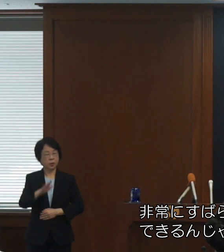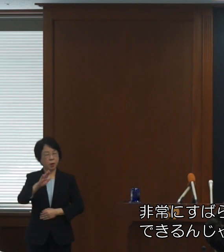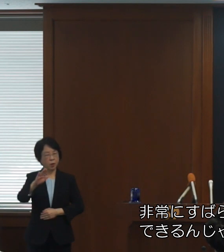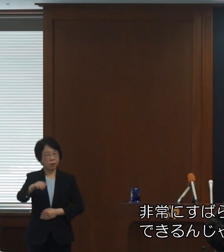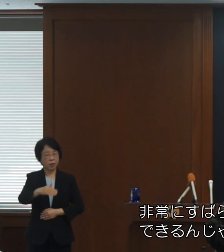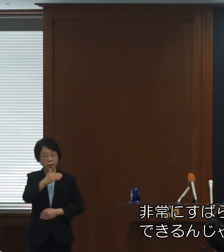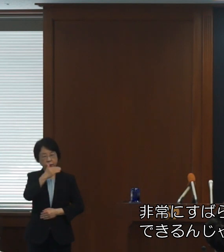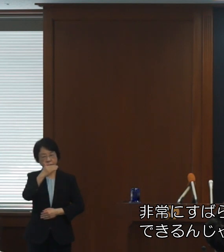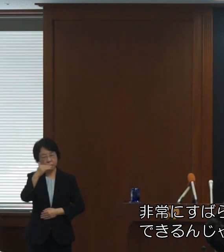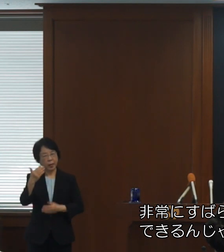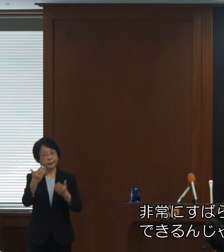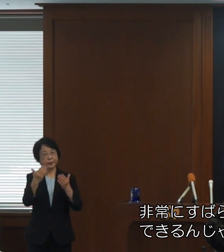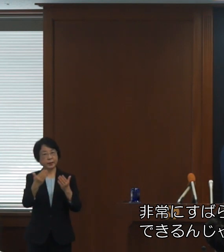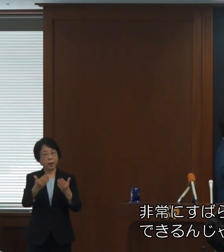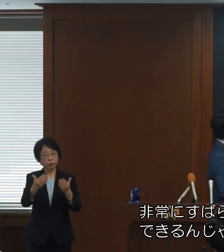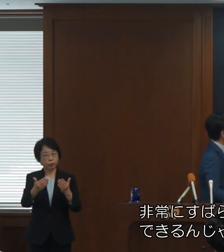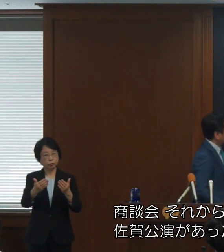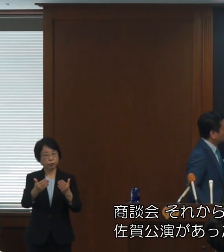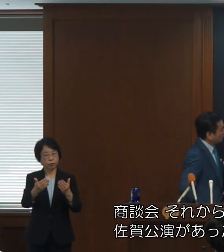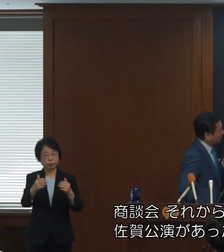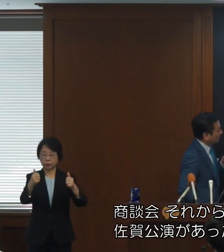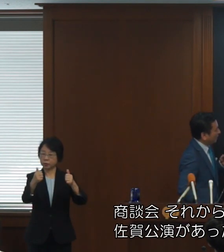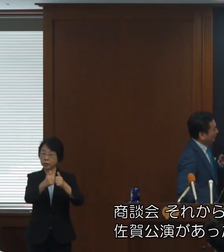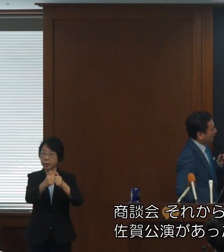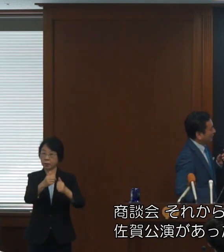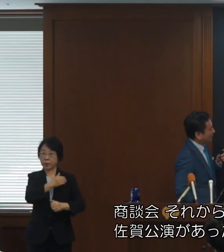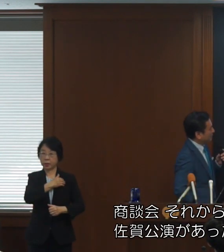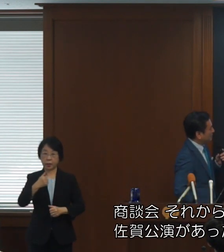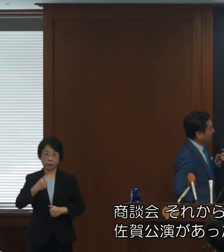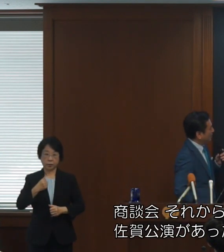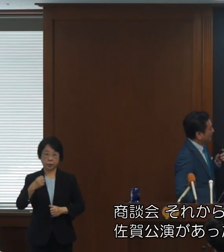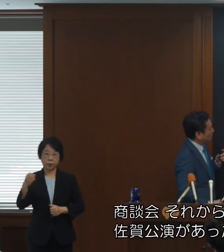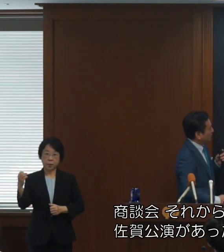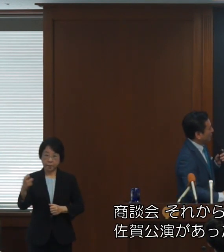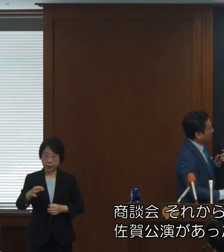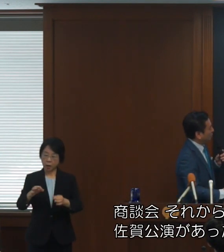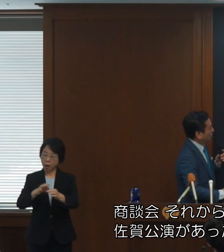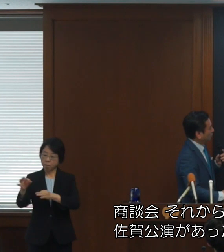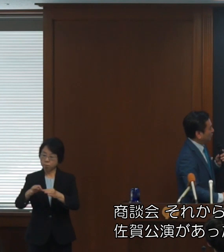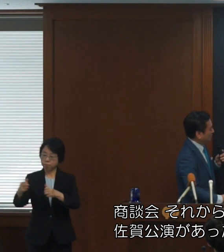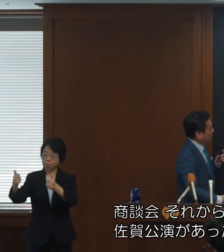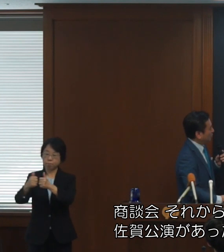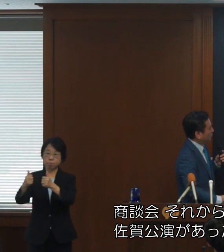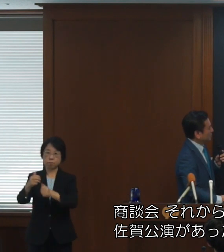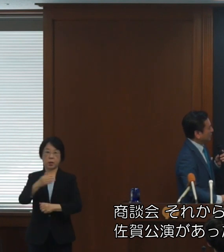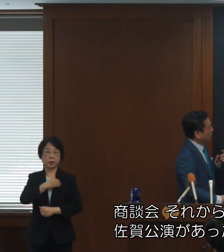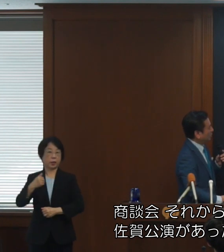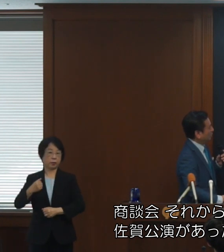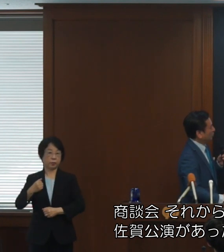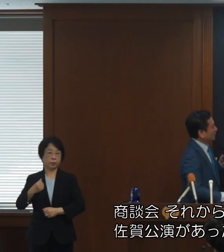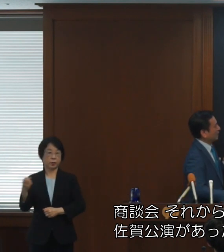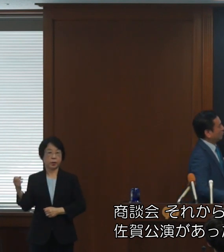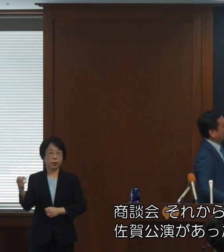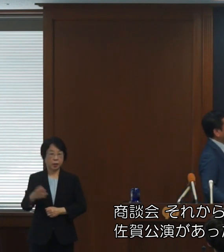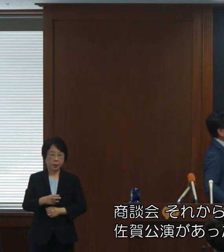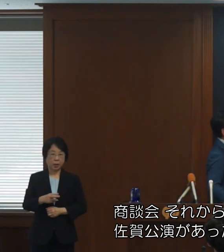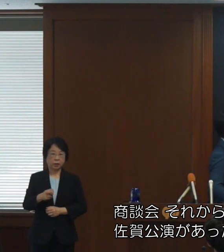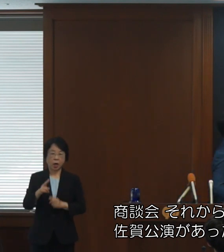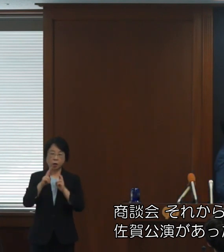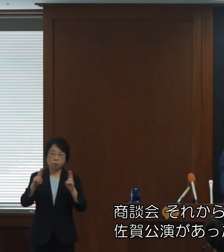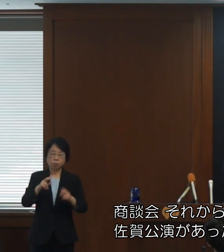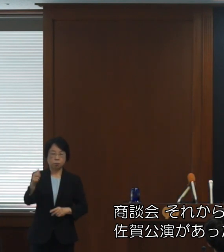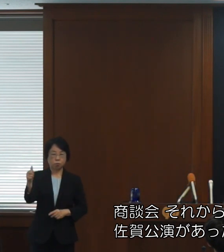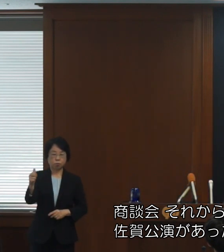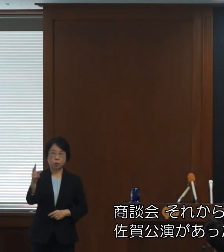素晴らしい学術会議ができるんじゃないかと思いますし商談会ですねそれからユーミンのコンサートの佐賀公園